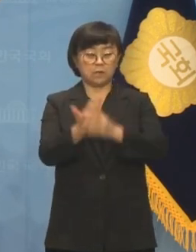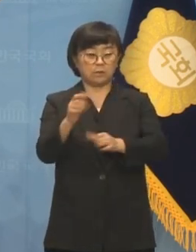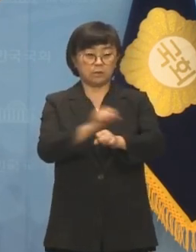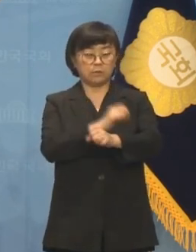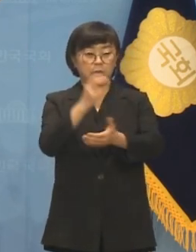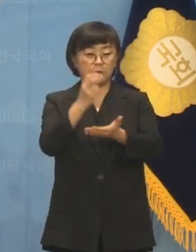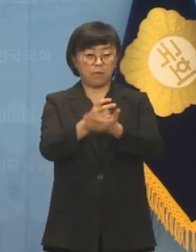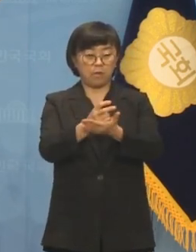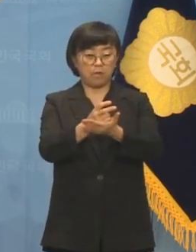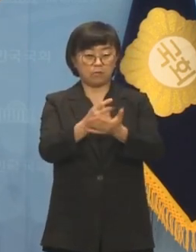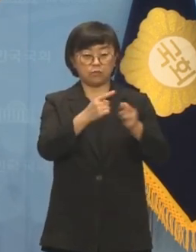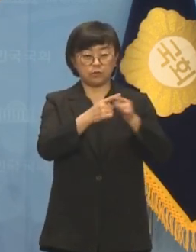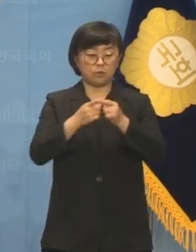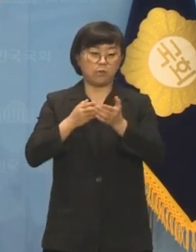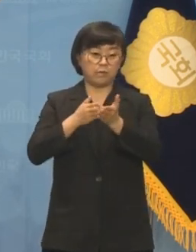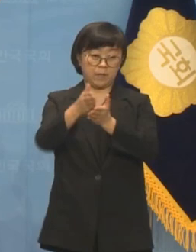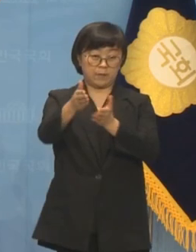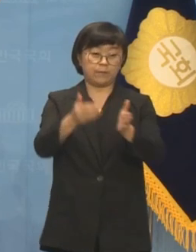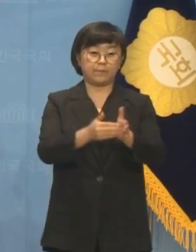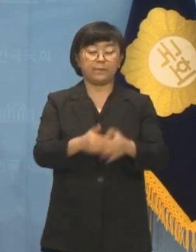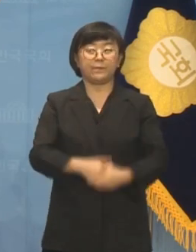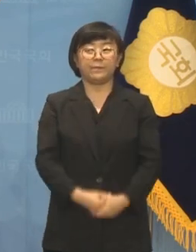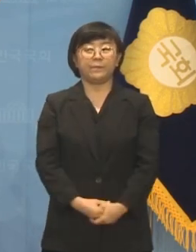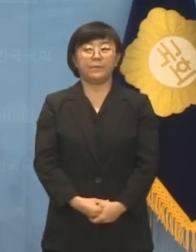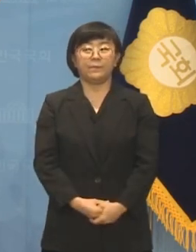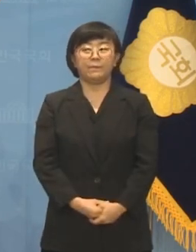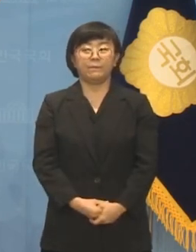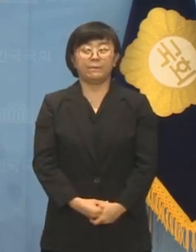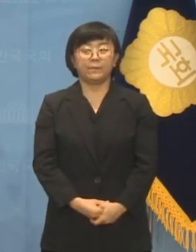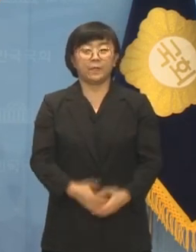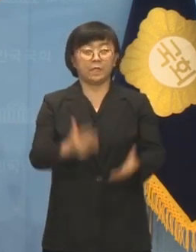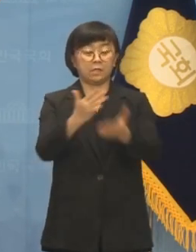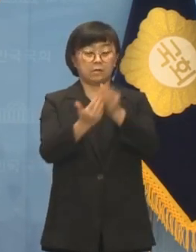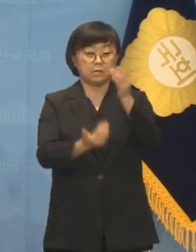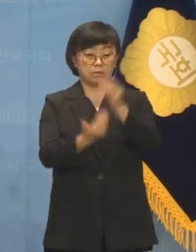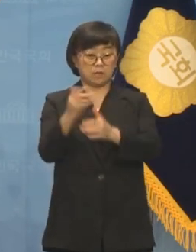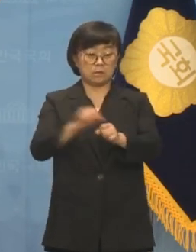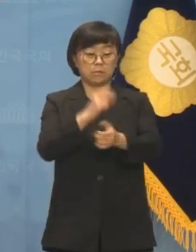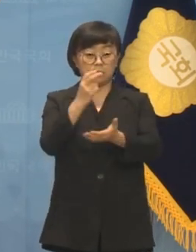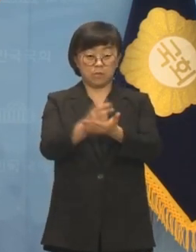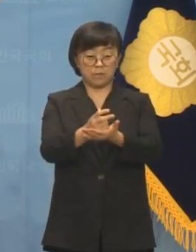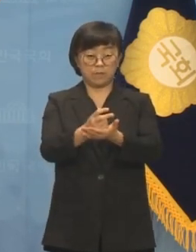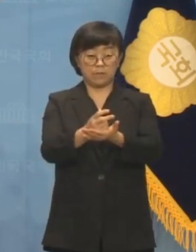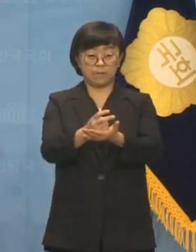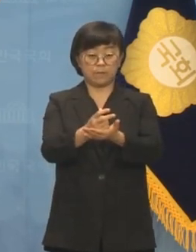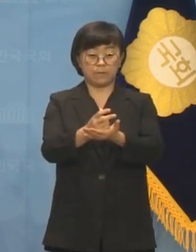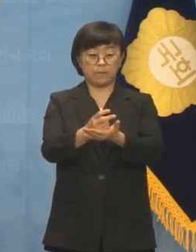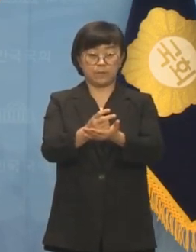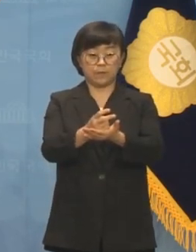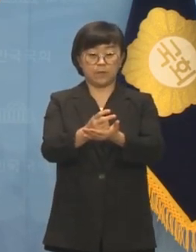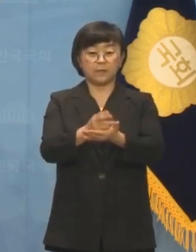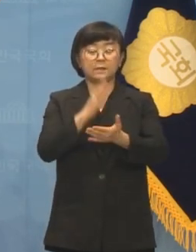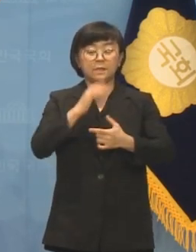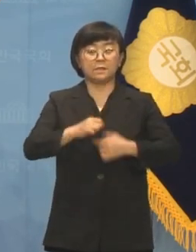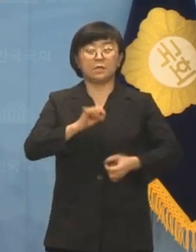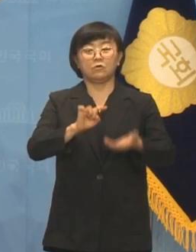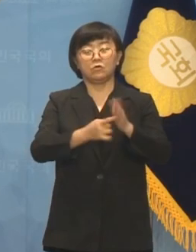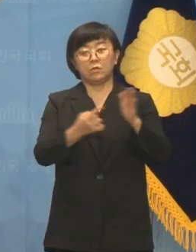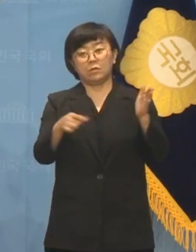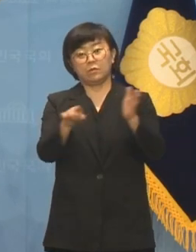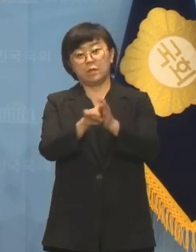특별법을 일방 처리시켰습니다. 이태원 참사 특별법은 이태원 참사 진상